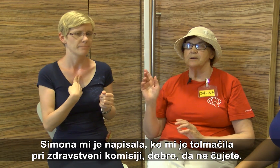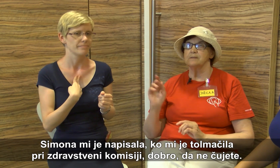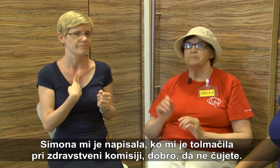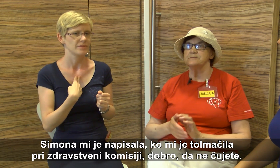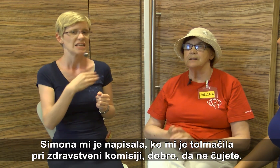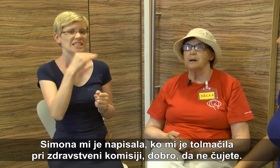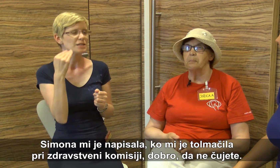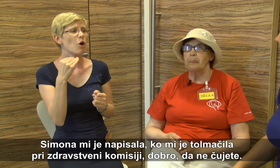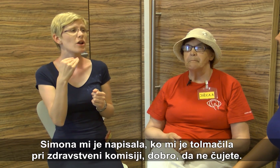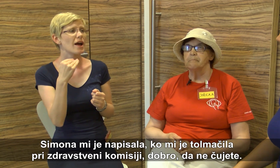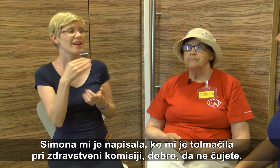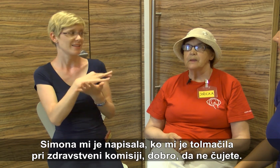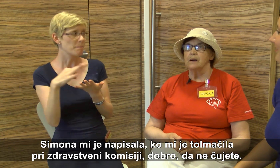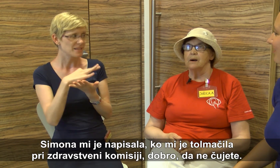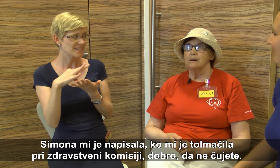Simona mi je napisala,